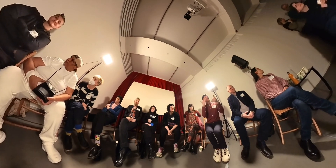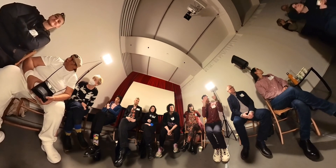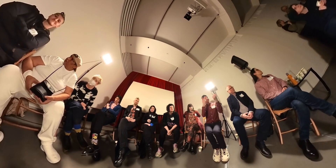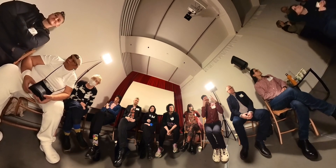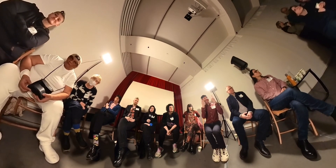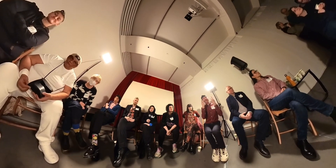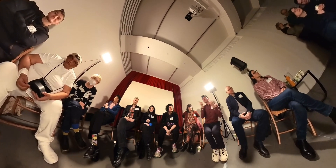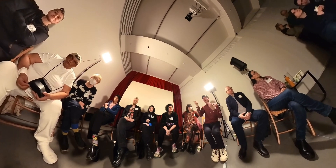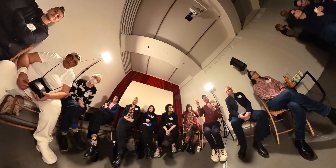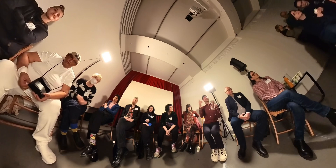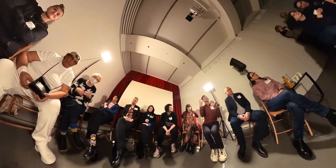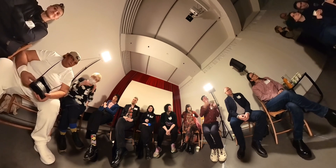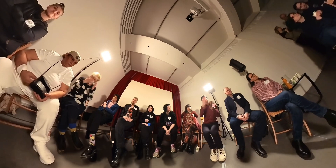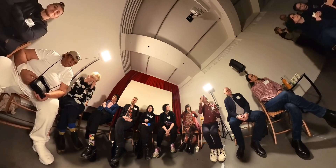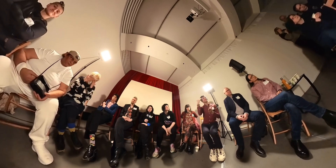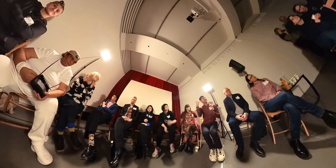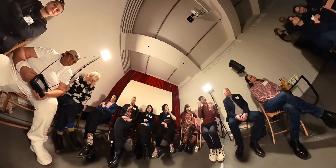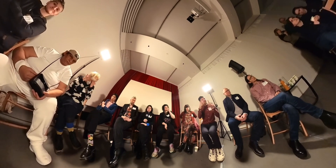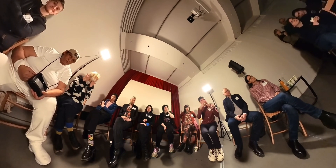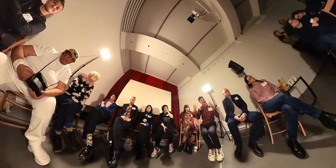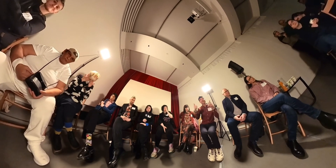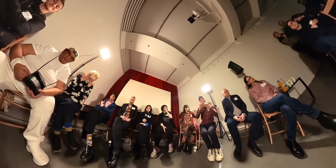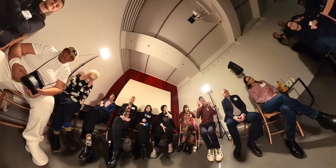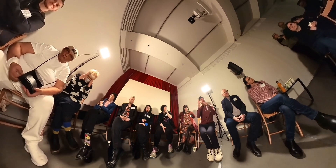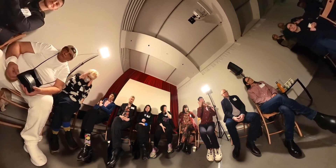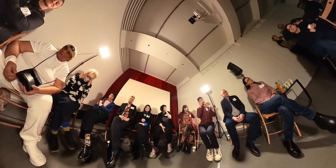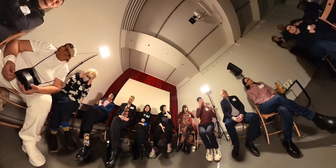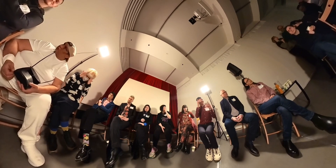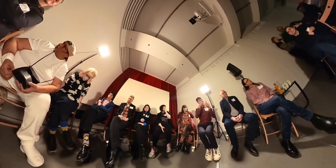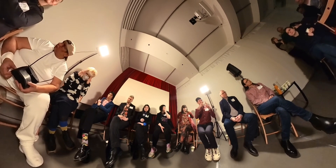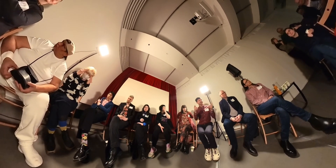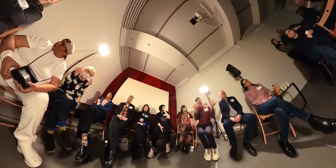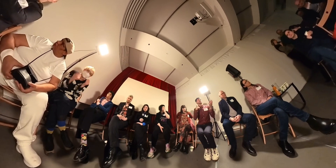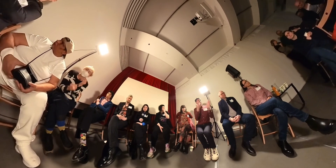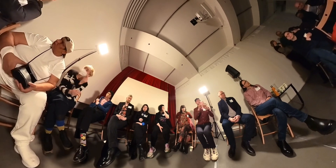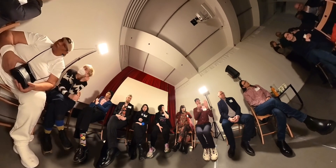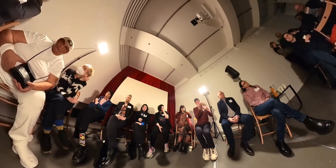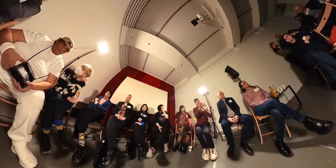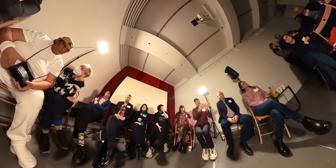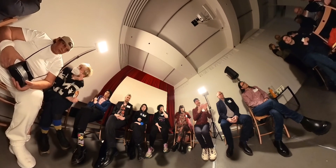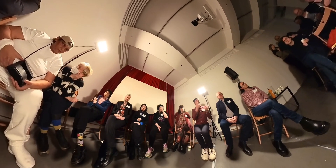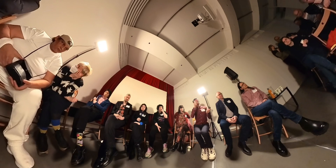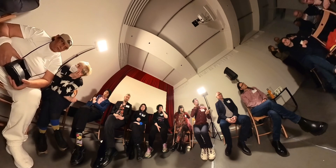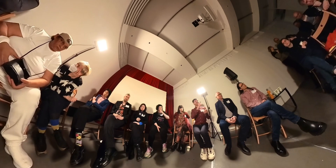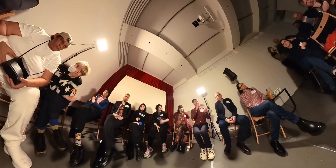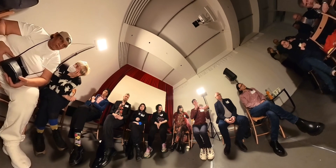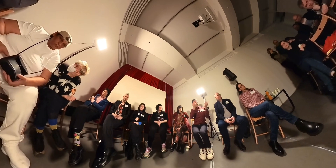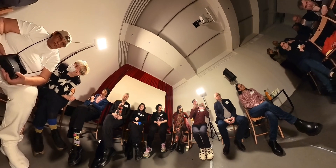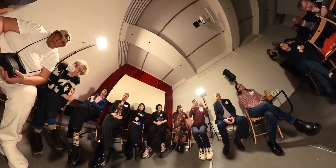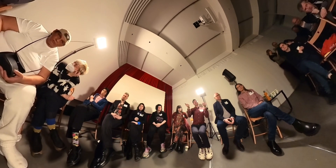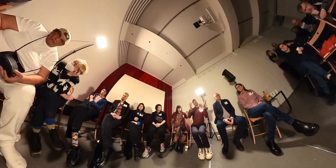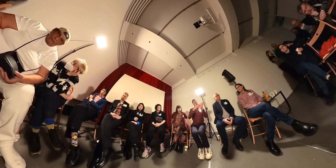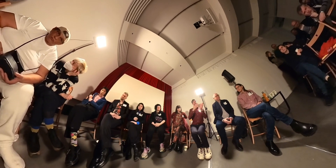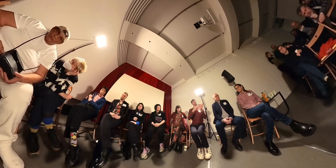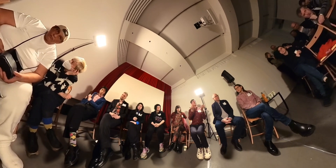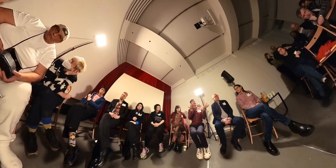taky aspekt. Že? Já nevím, jestli hledáme tohleto, když se podíváme na nějakou vietnamskou kulturu,